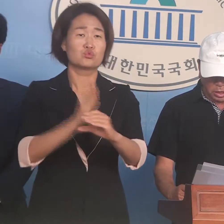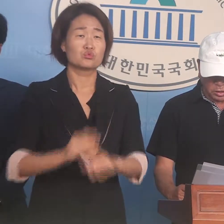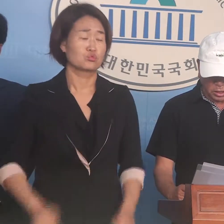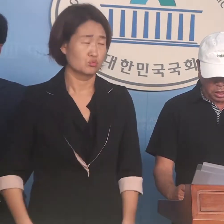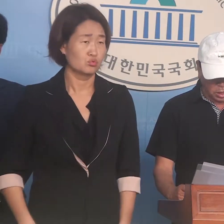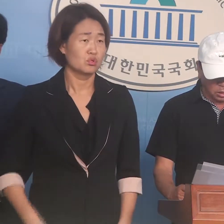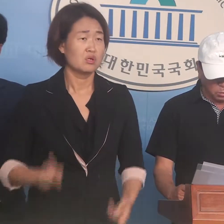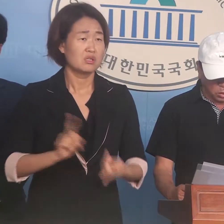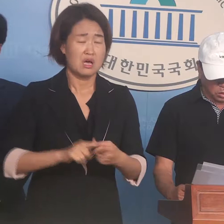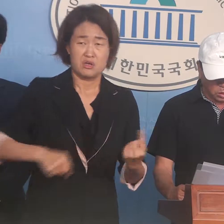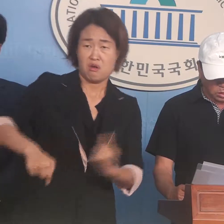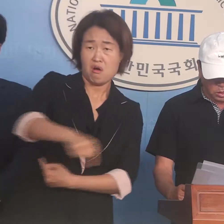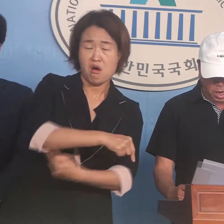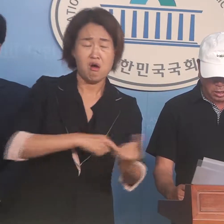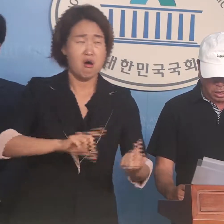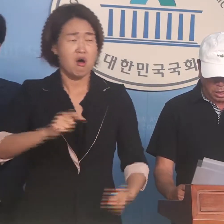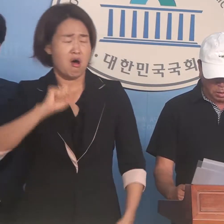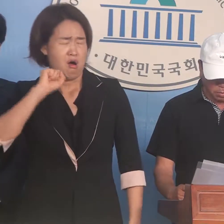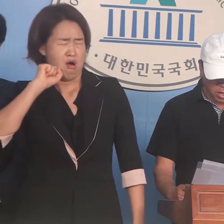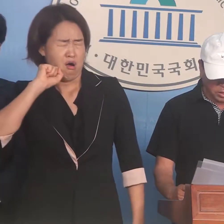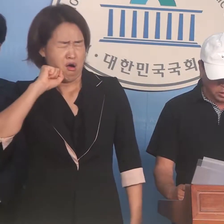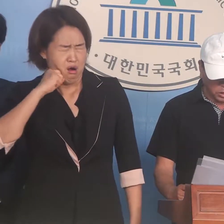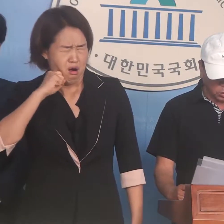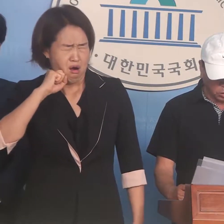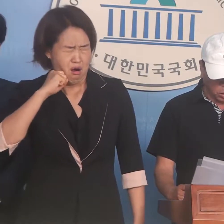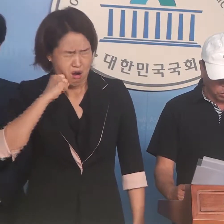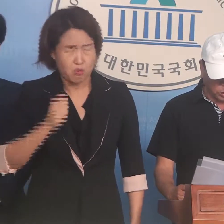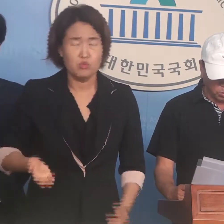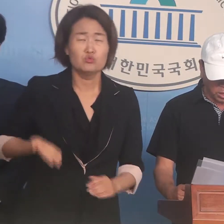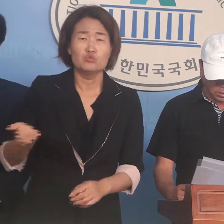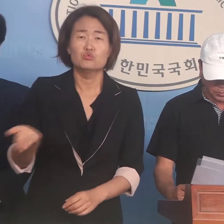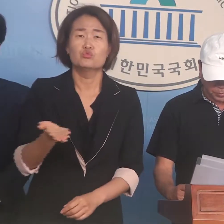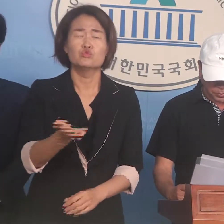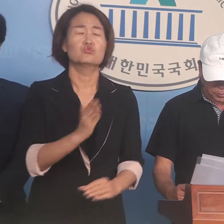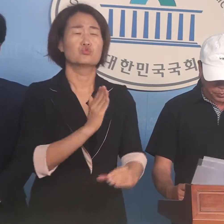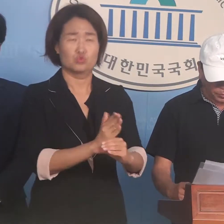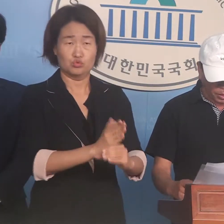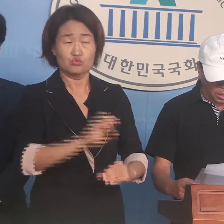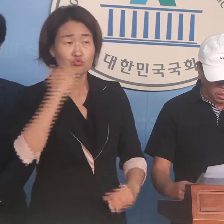이러한 경영사정의 어려움을 상당히 많이 현실적으로 겪고 있습니다.